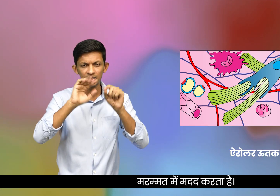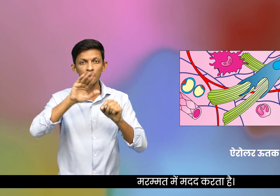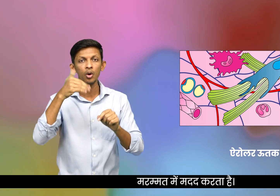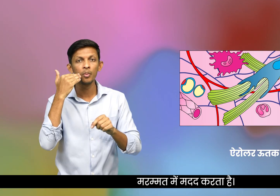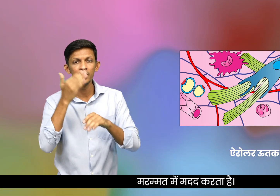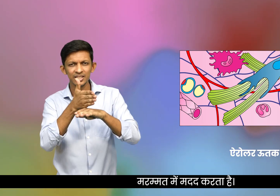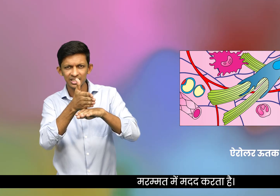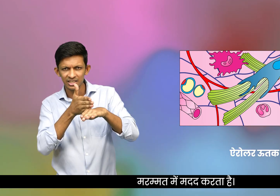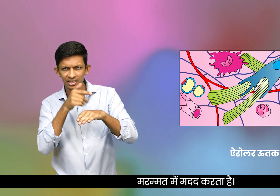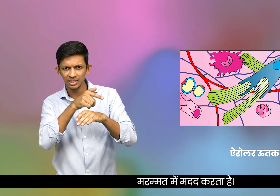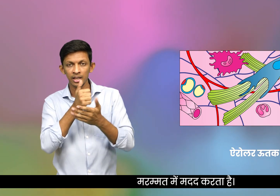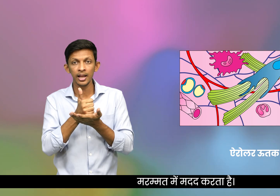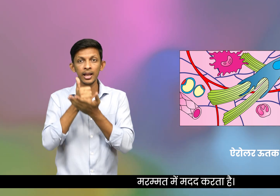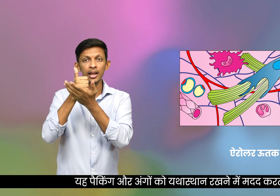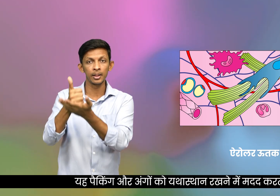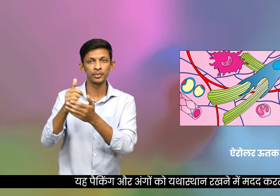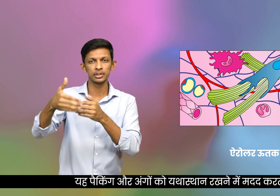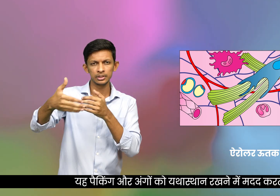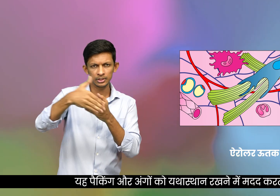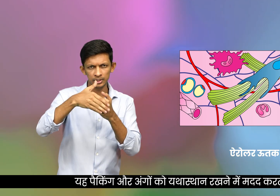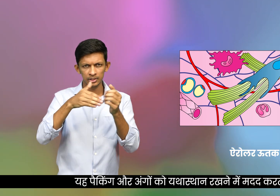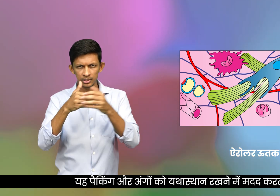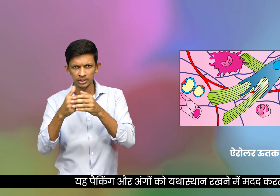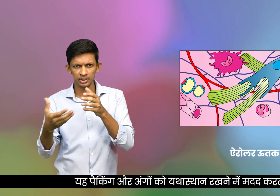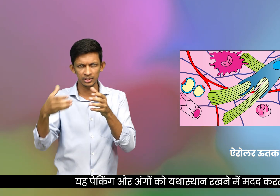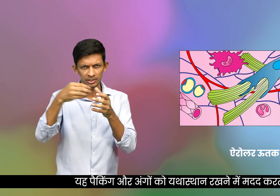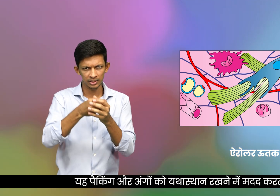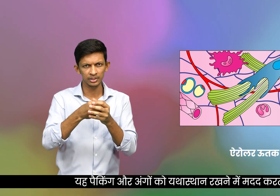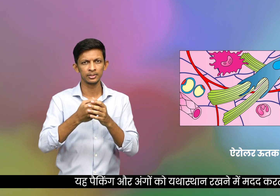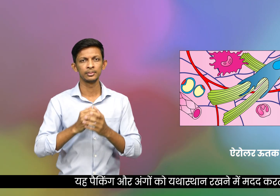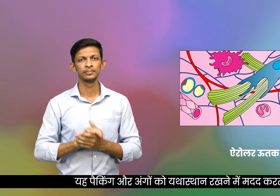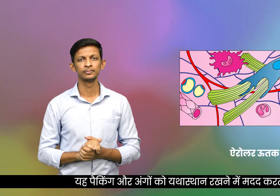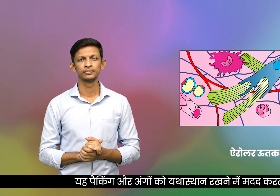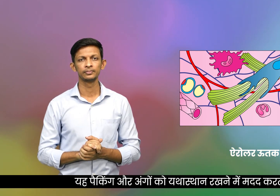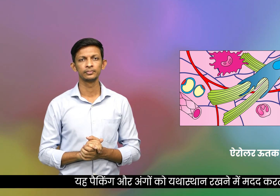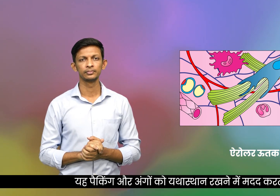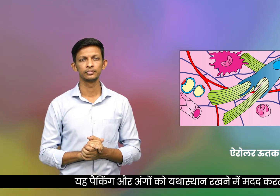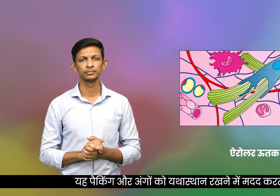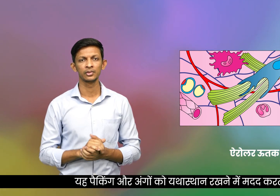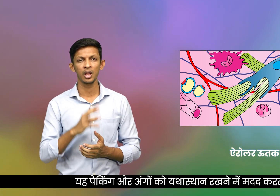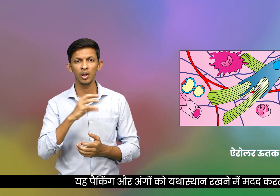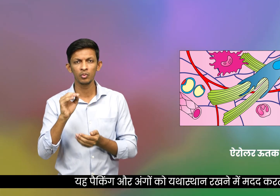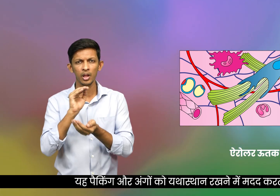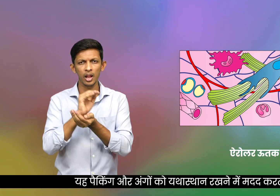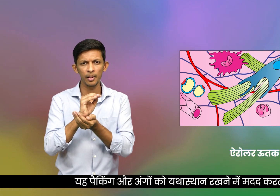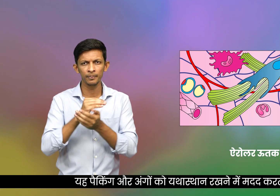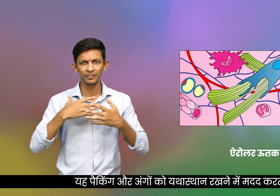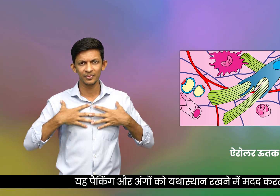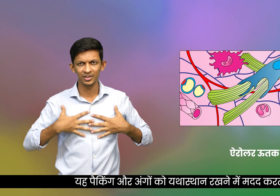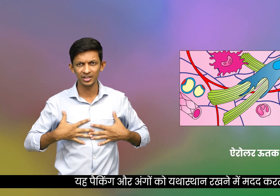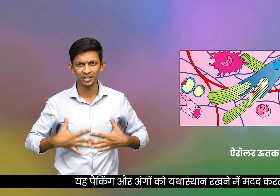यह पैकिंग और अंगों को यथास्थान रखने में मदद करता